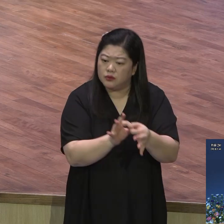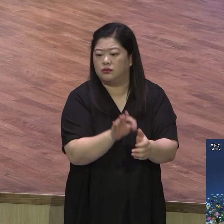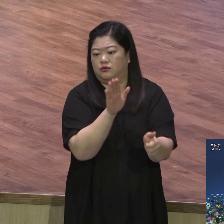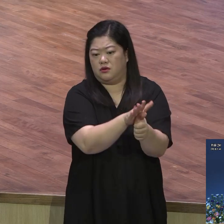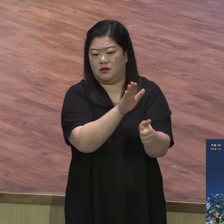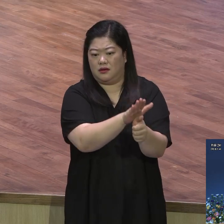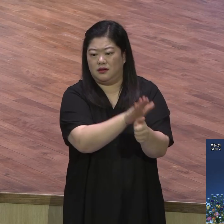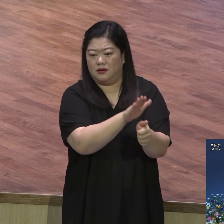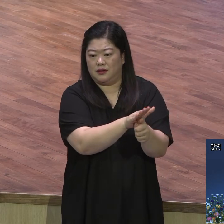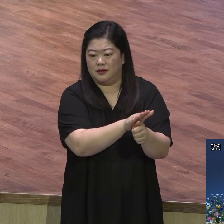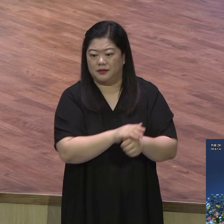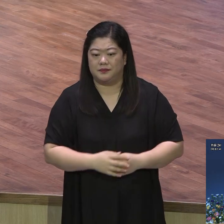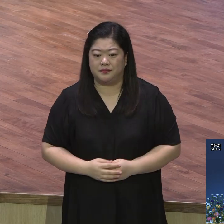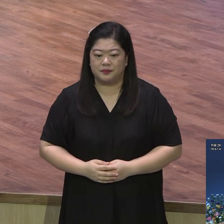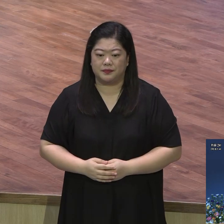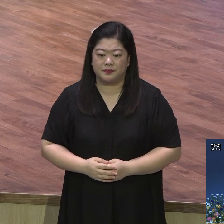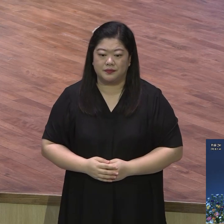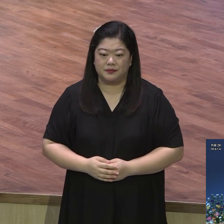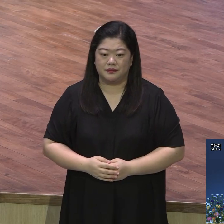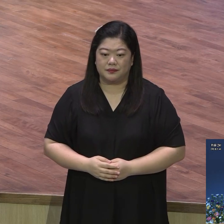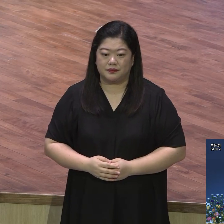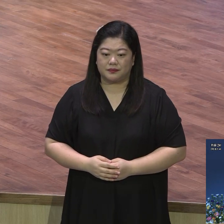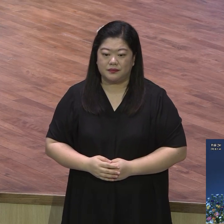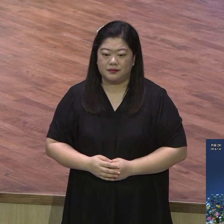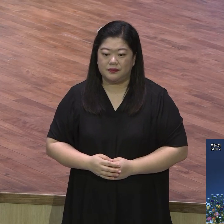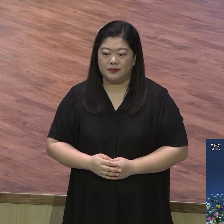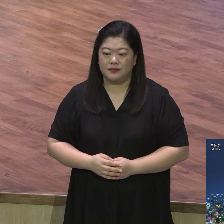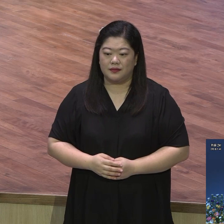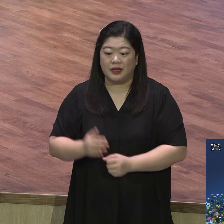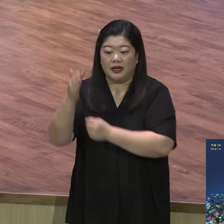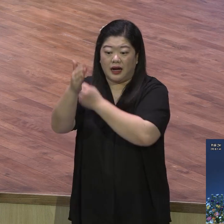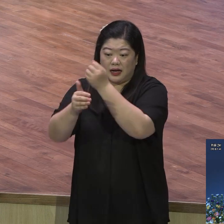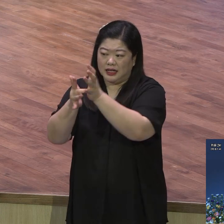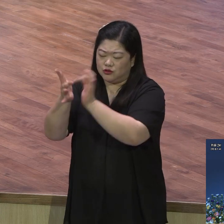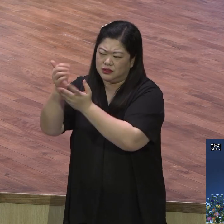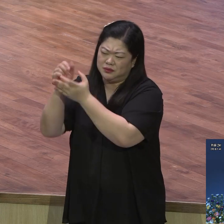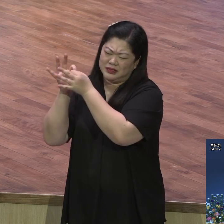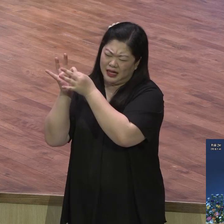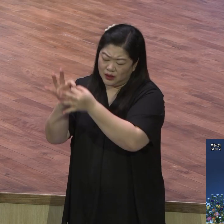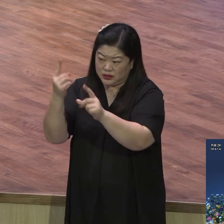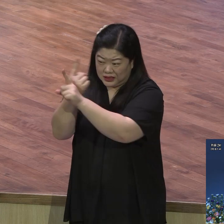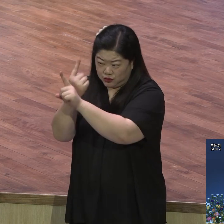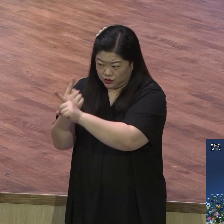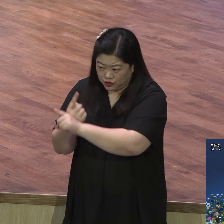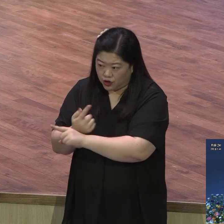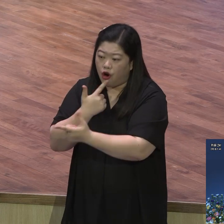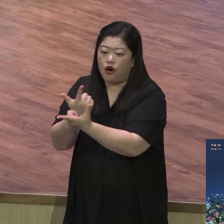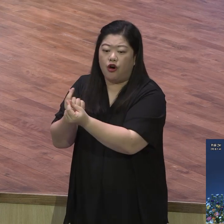그렇게 해서 치유가 자꾸 일어나는 이런 역사가 일어나야 된다. 치유.